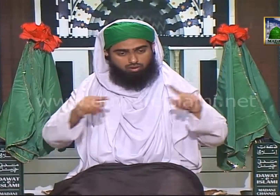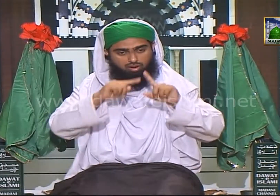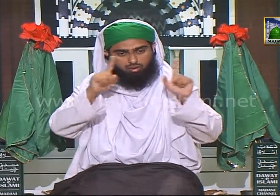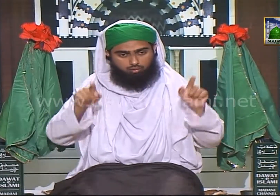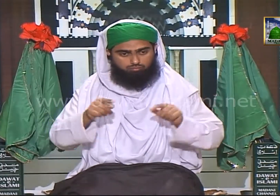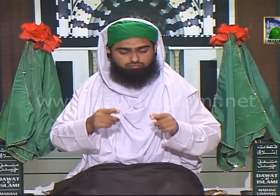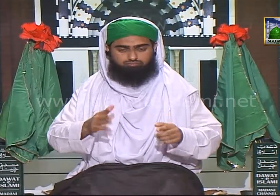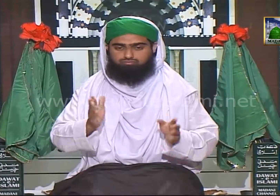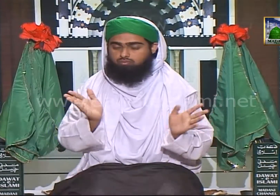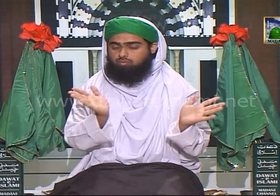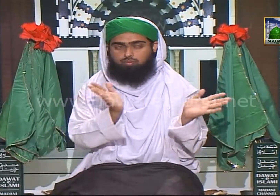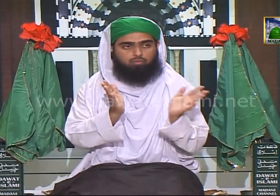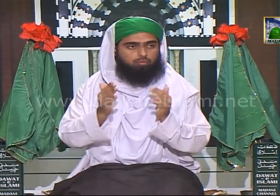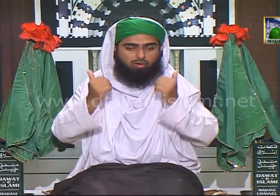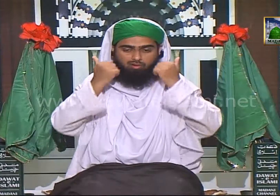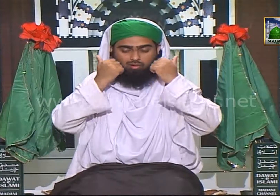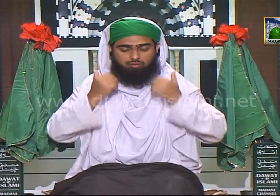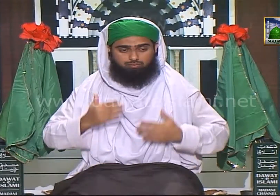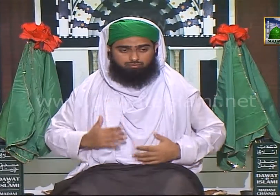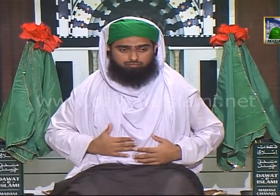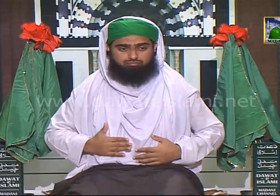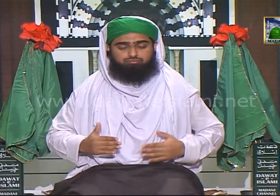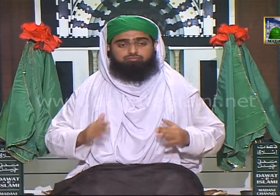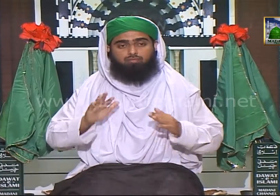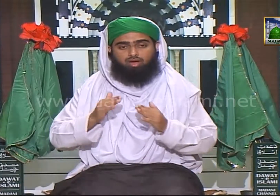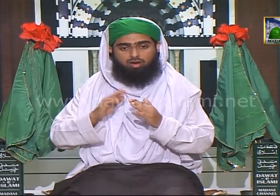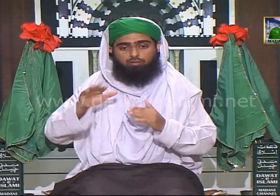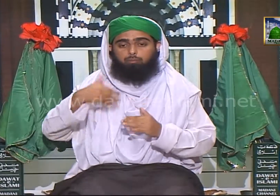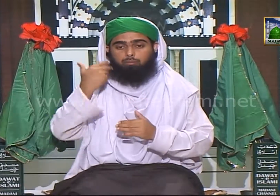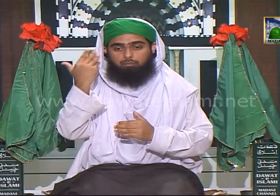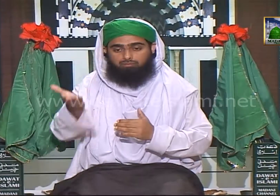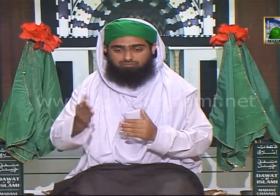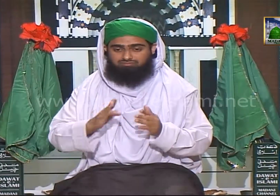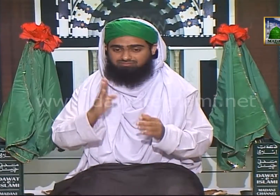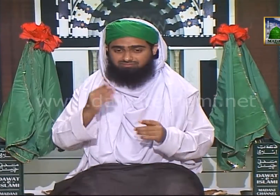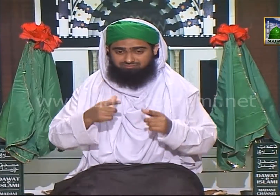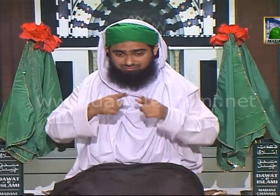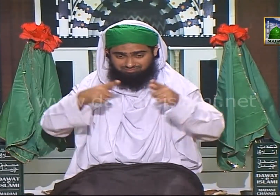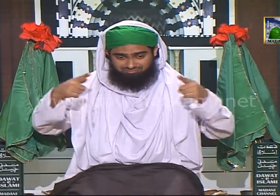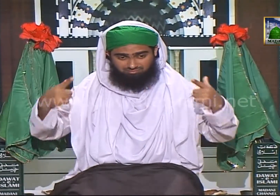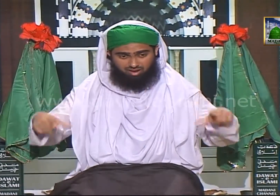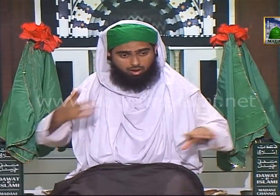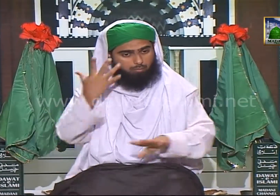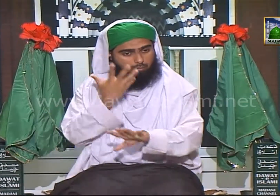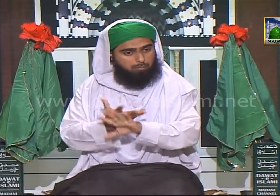پلاٹ۔ مجھ سے کہا کہ وہ ہمارا جو پلاٹ ہے 2 کنال کا، 2 کنال بہت بڑی جگہ تھی، آپ ذرا اس پر دعا کر